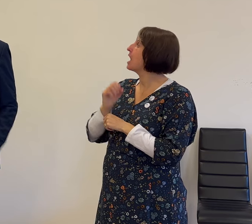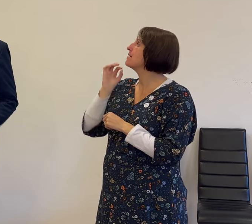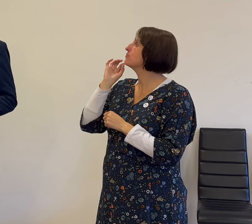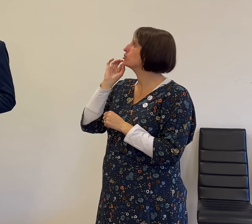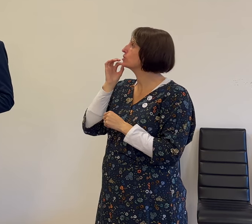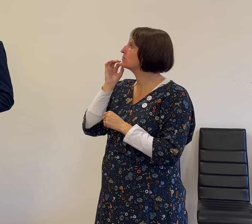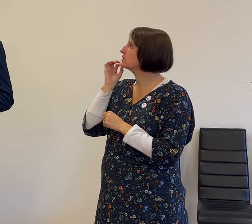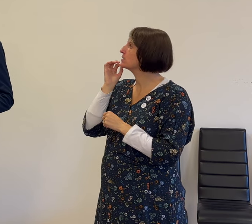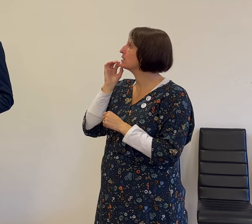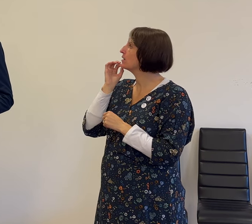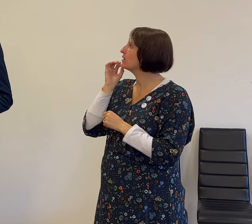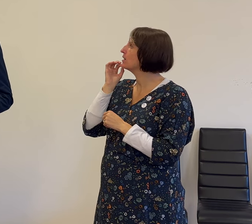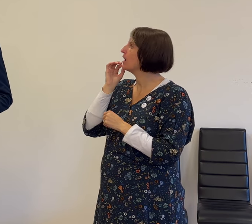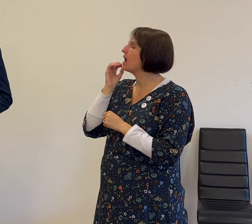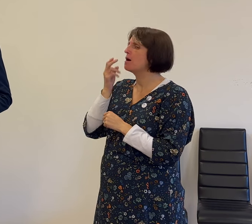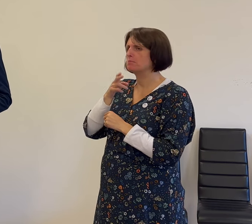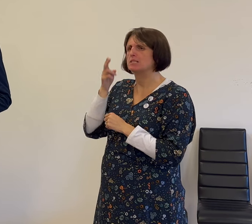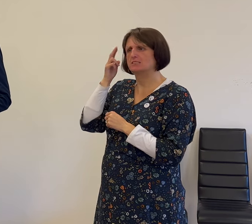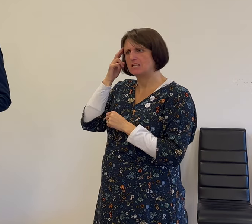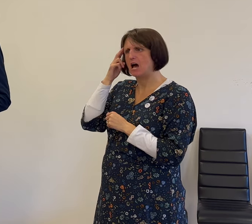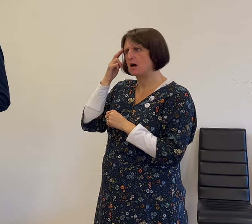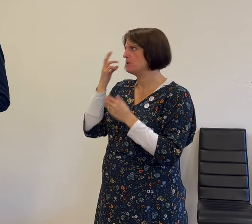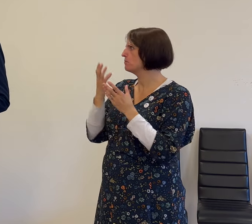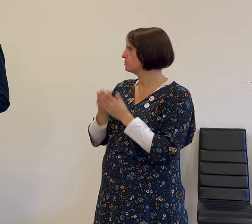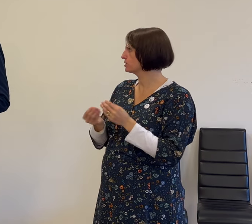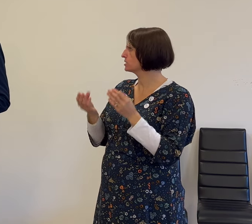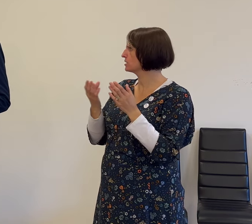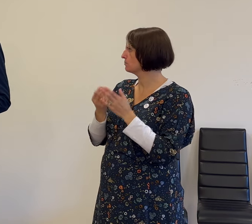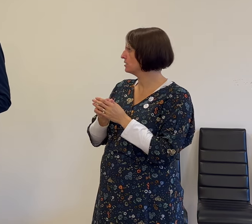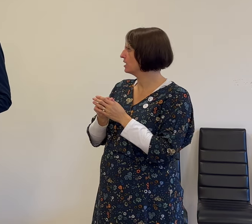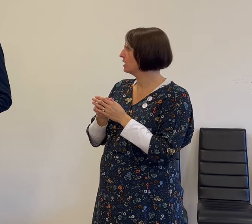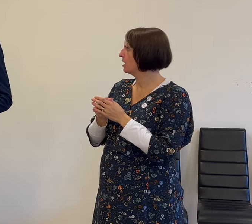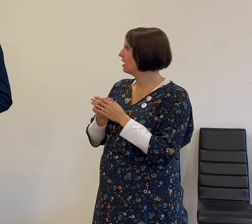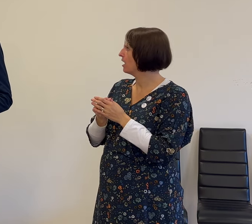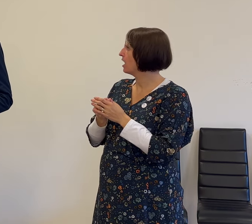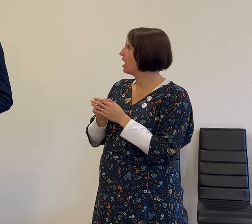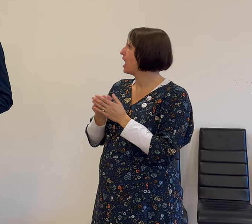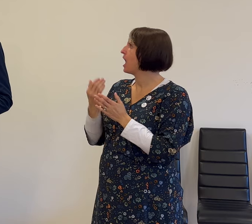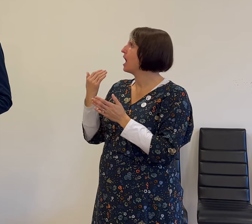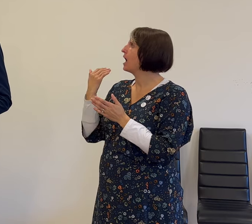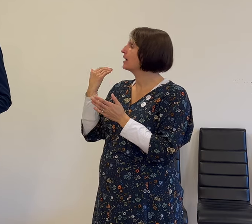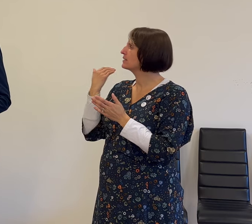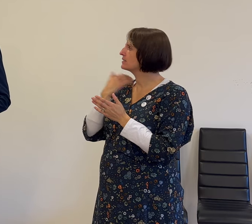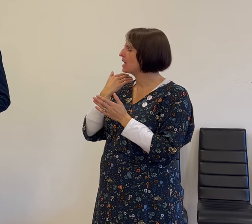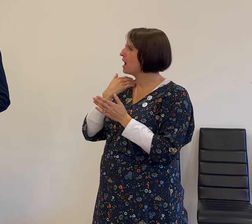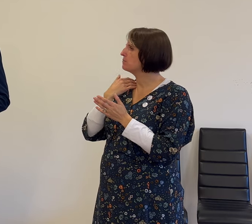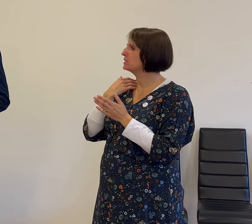si, my ten příběh dobře známe, ale přichází tam David, aby vyhrál tuhle bitvu?